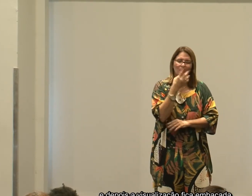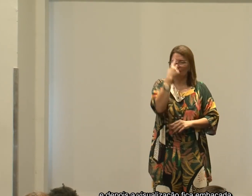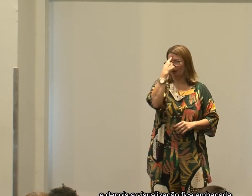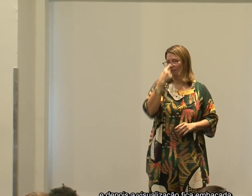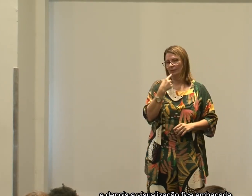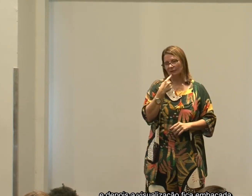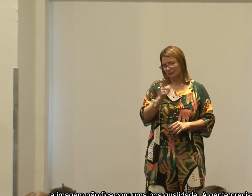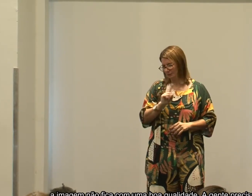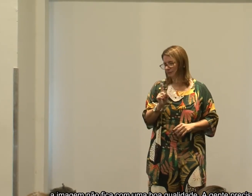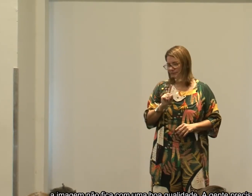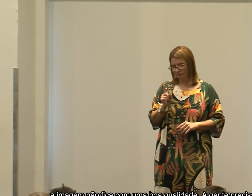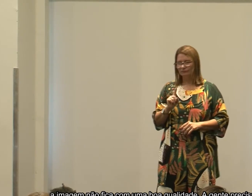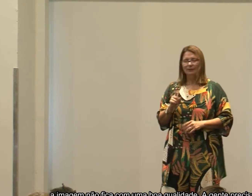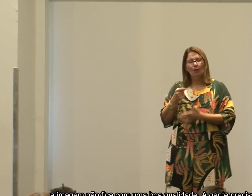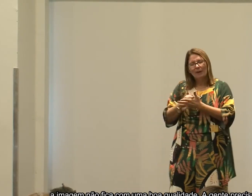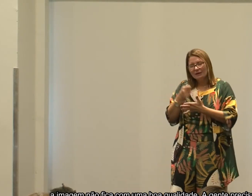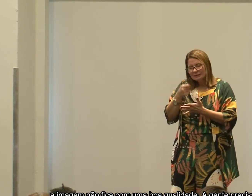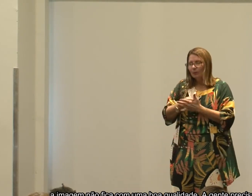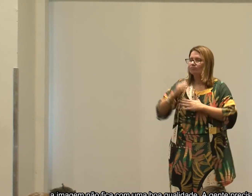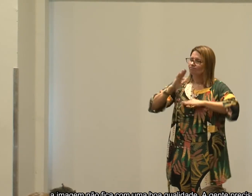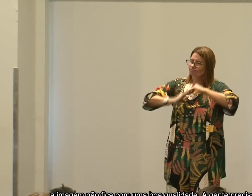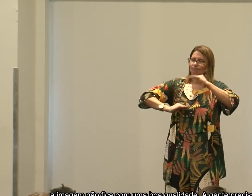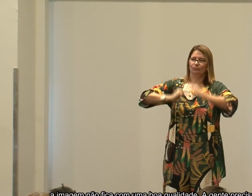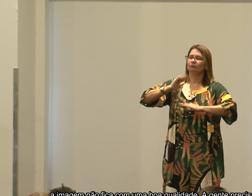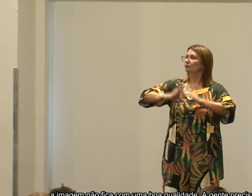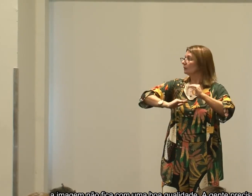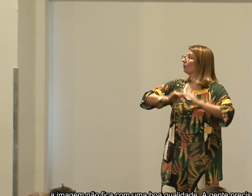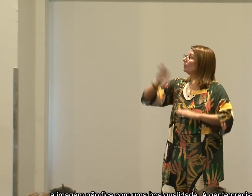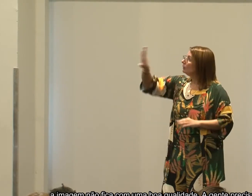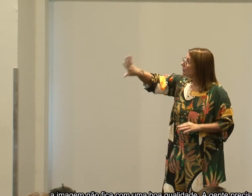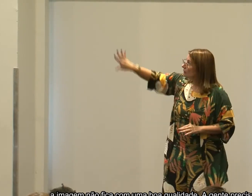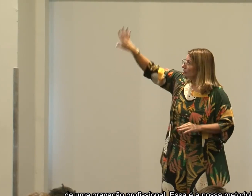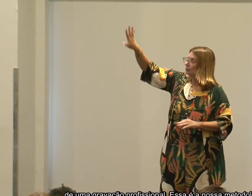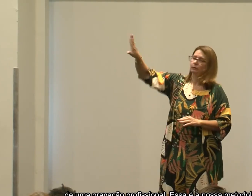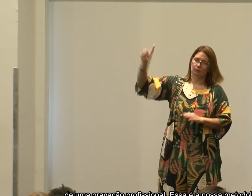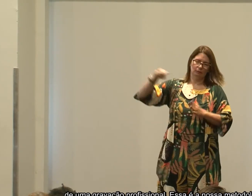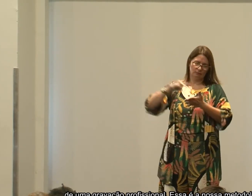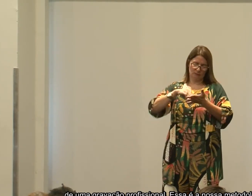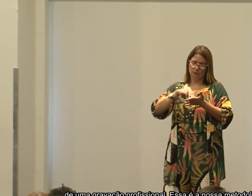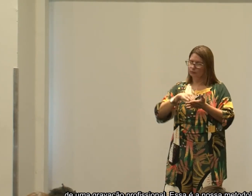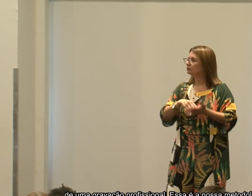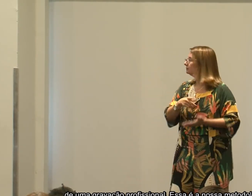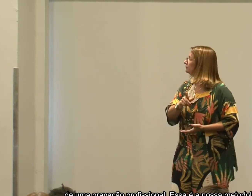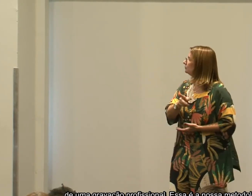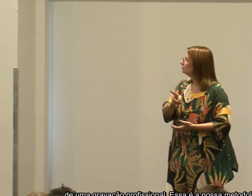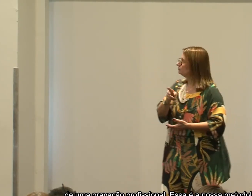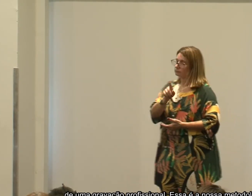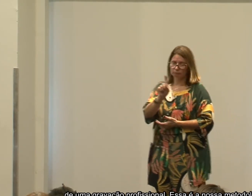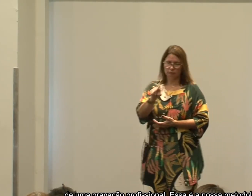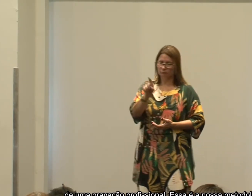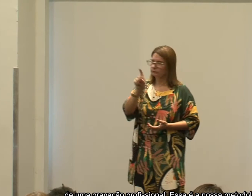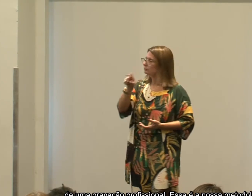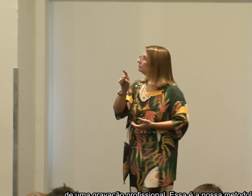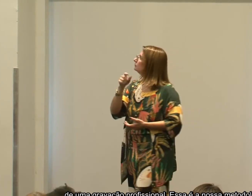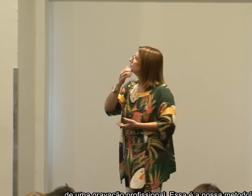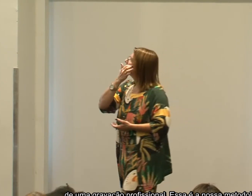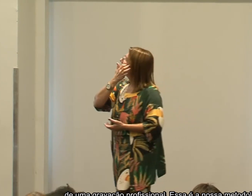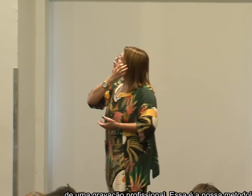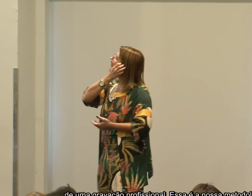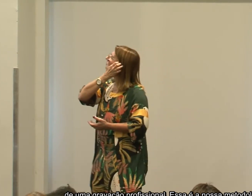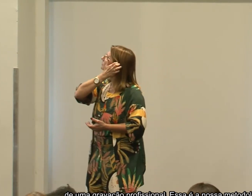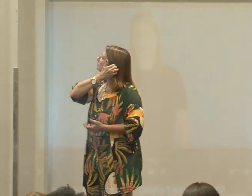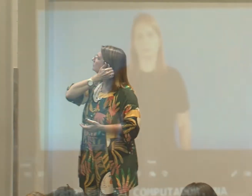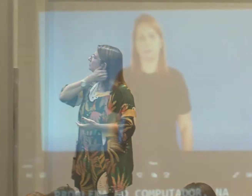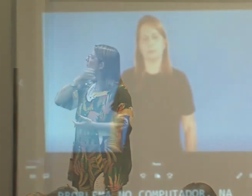fica embaçada, a imagem não fica com uma boa qualidade. Então, a gente precisa mesmo de uma gravação profissional. E essa é a nossa metodologia.